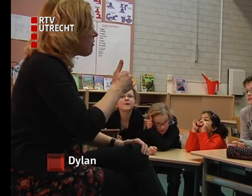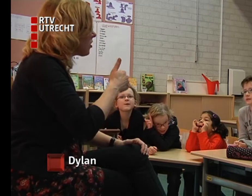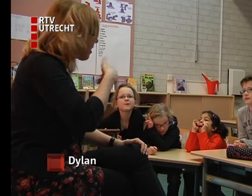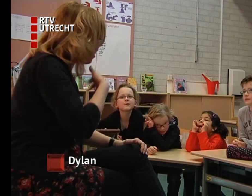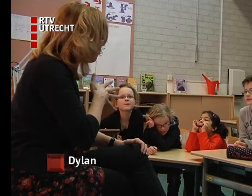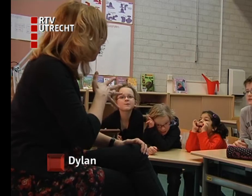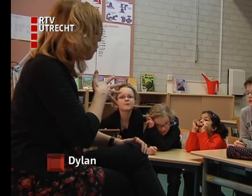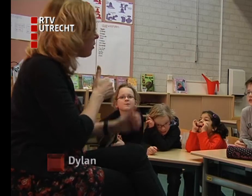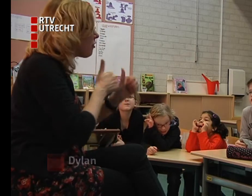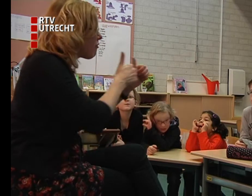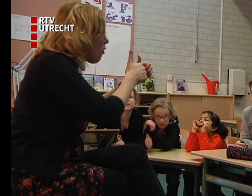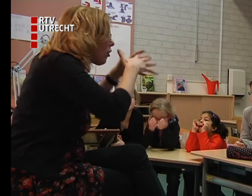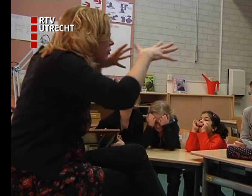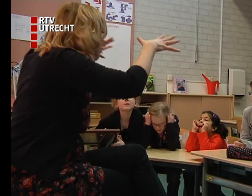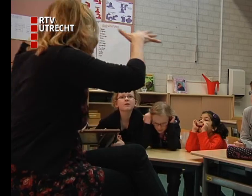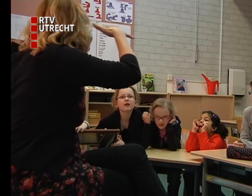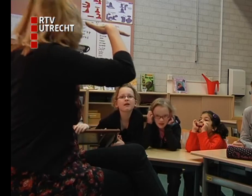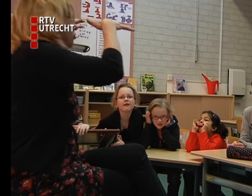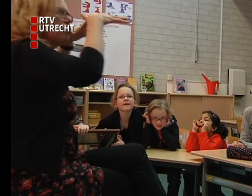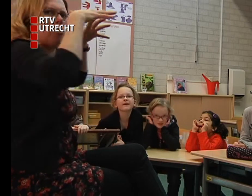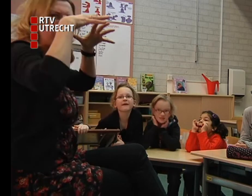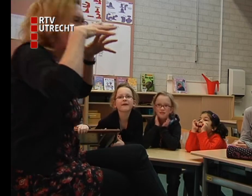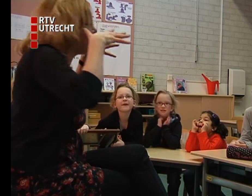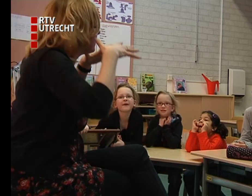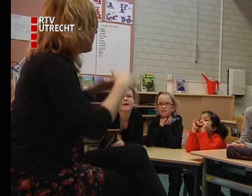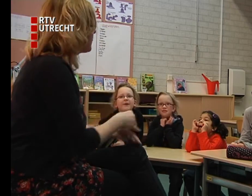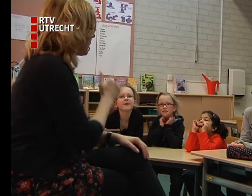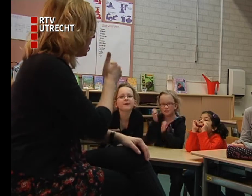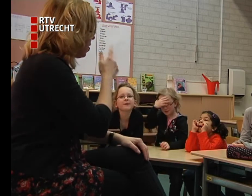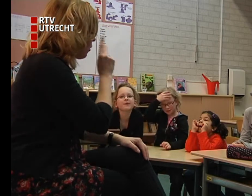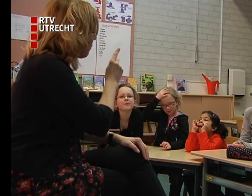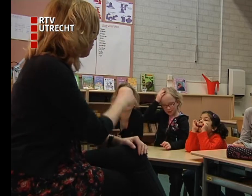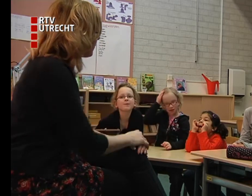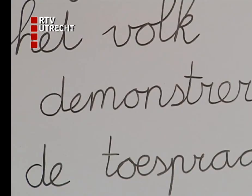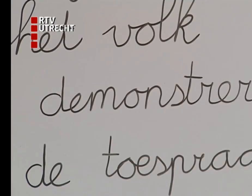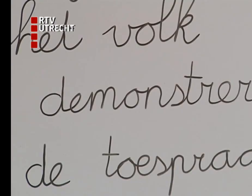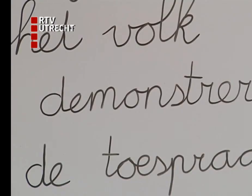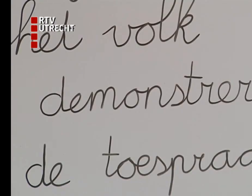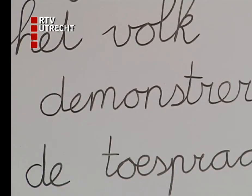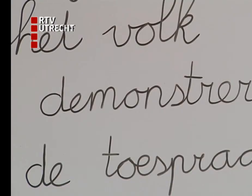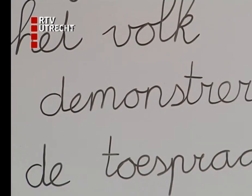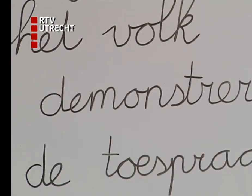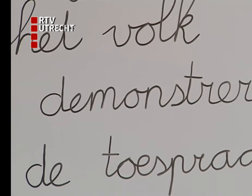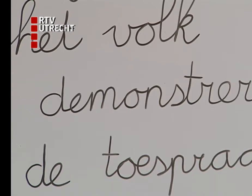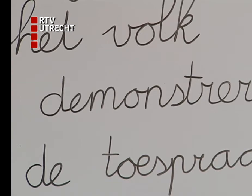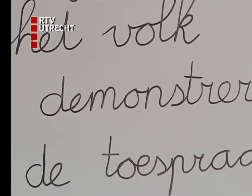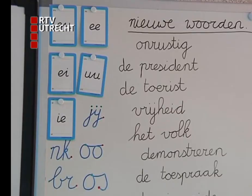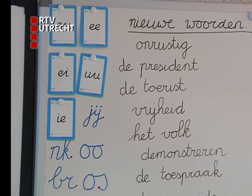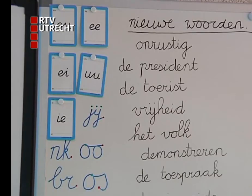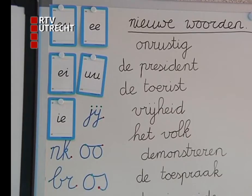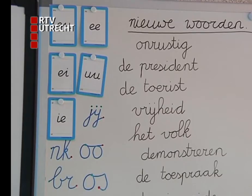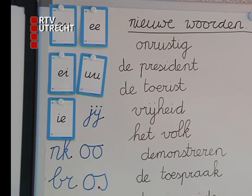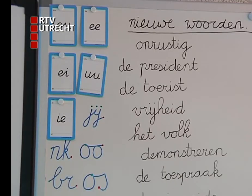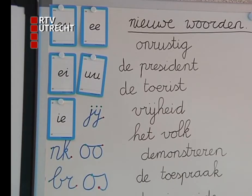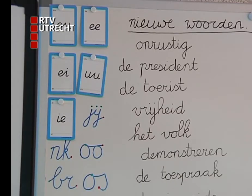Ja, dan wordt het lastig om het te volgen, want dan gebeurt er zoveel. Ja, klopt. De meeste kinderen gaan niet demonstreren,